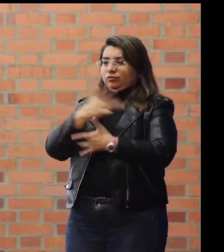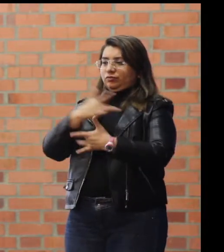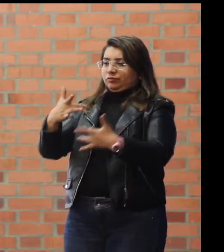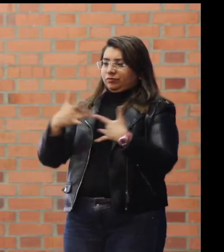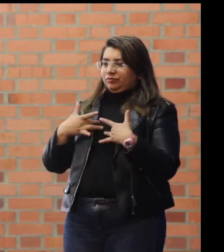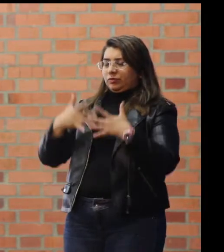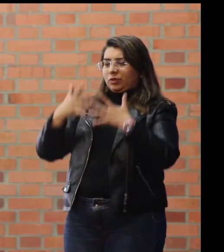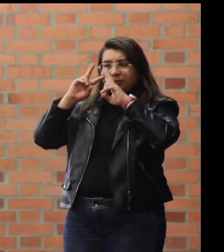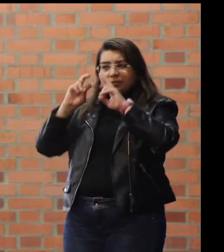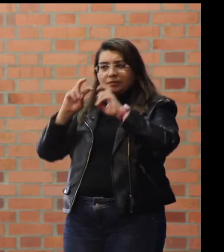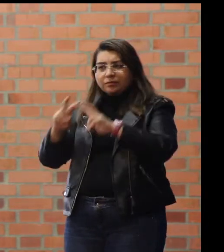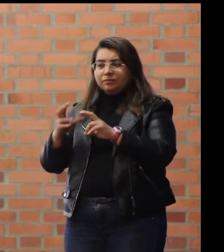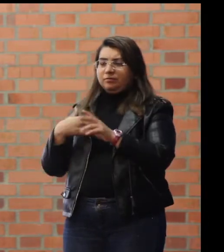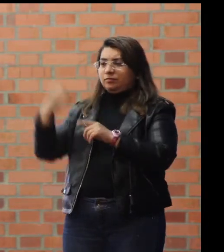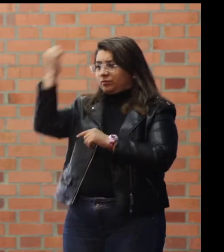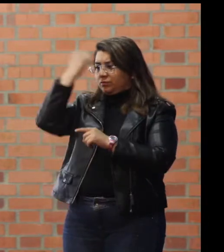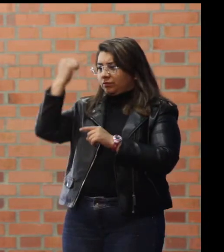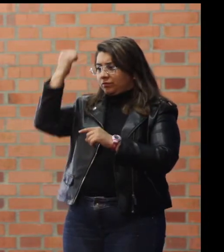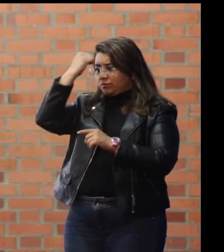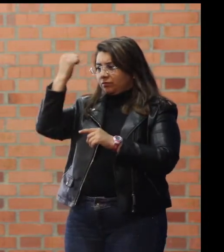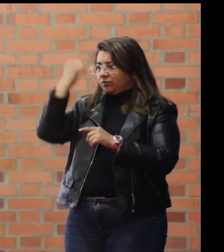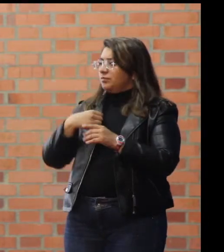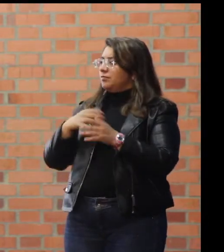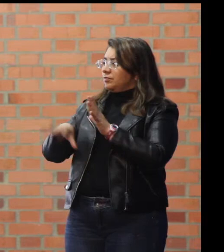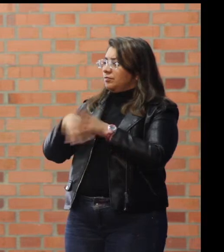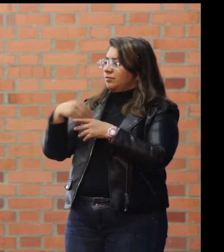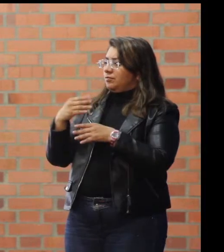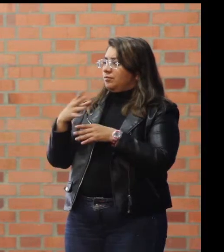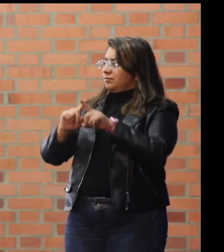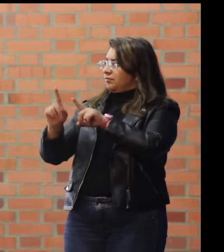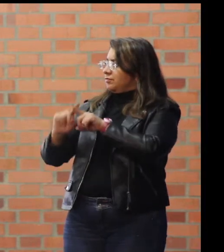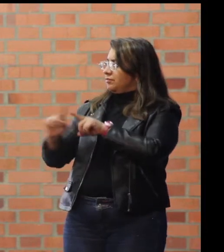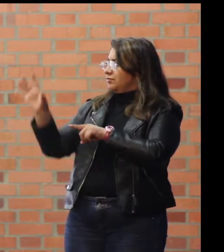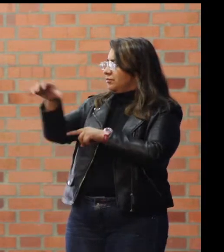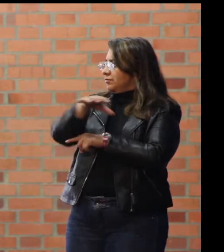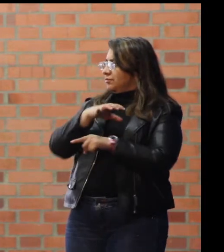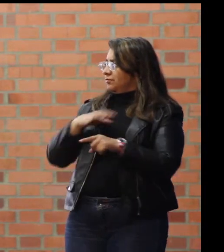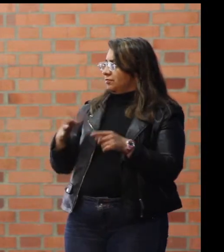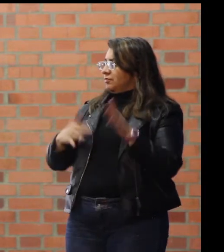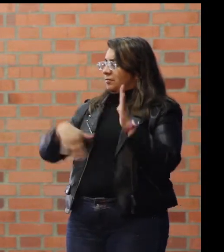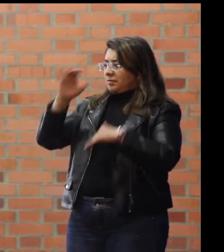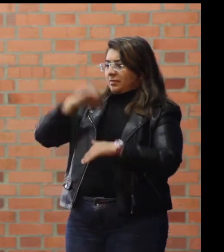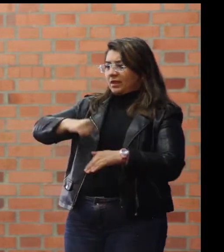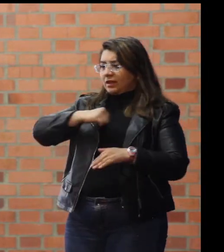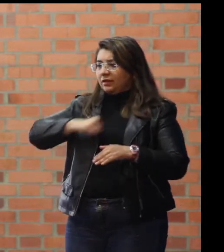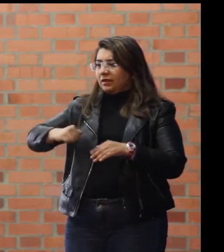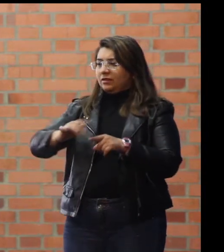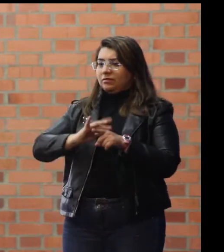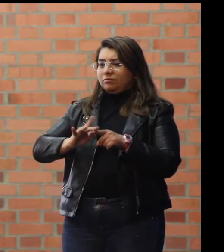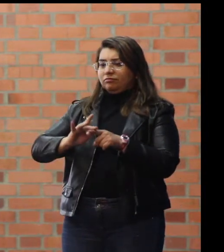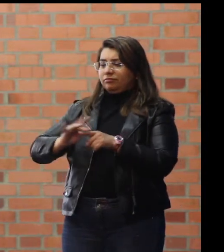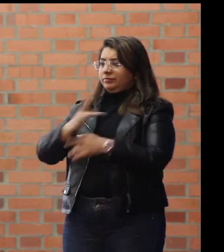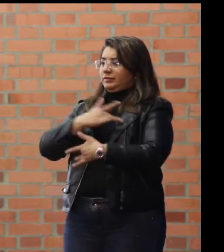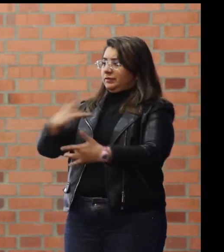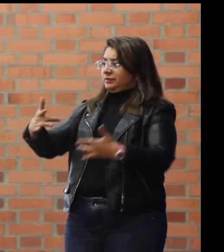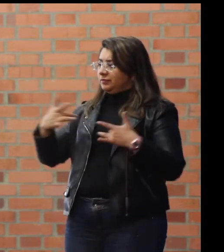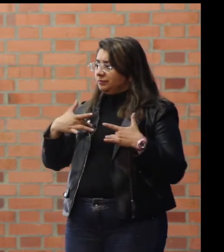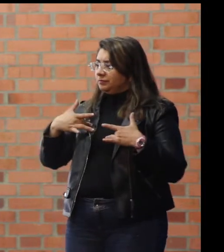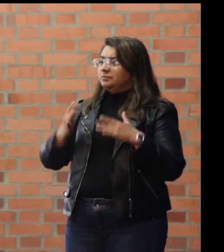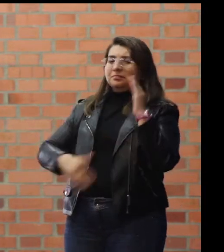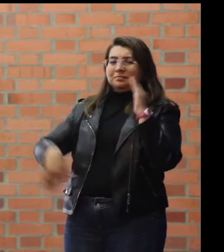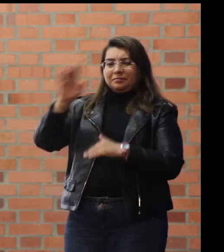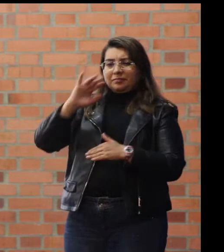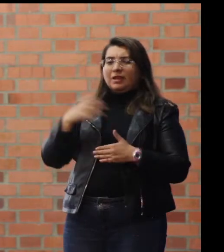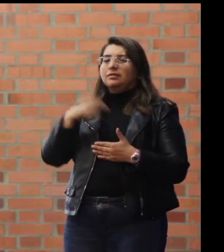investigadora docente y experta internacional en el campo del derecho a la salud la salud y los derechos